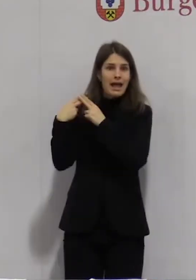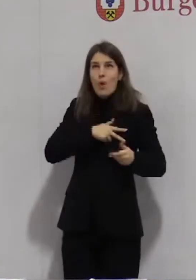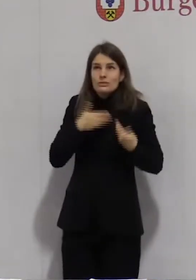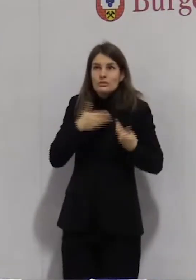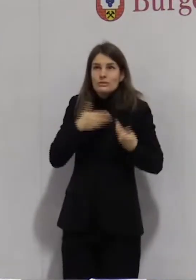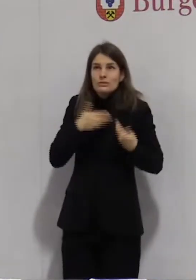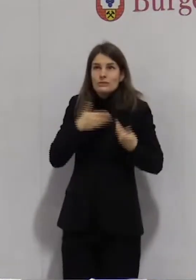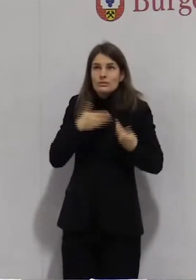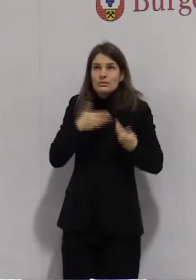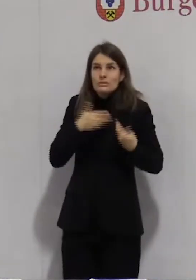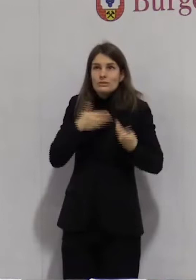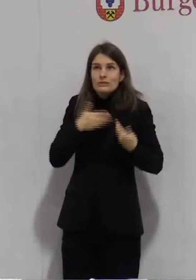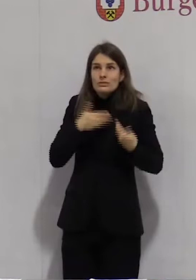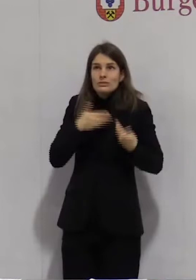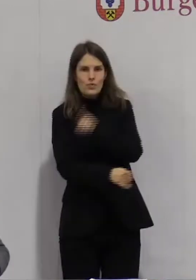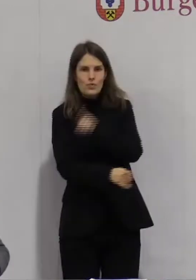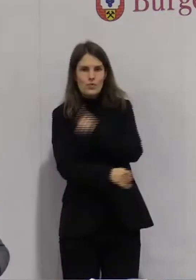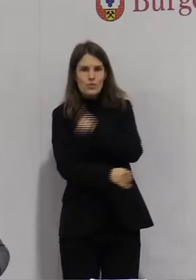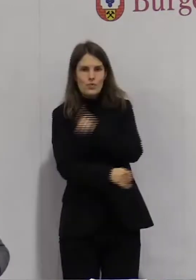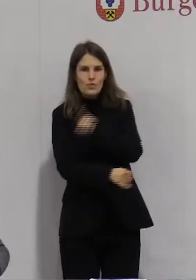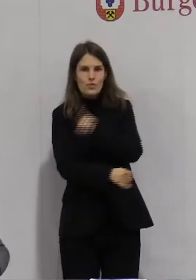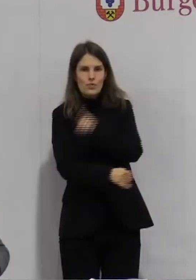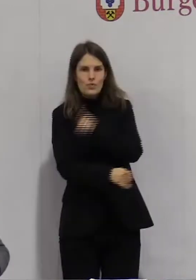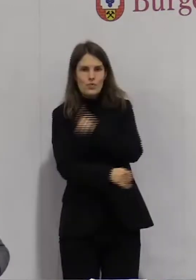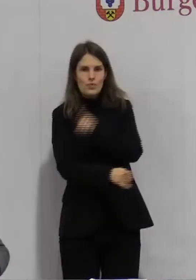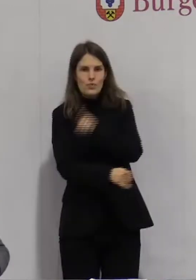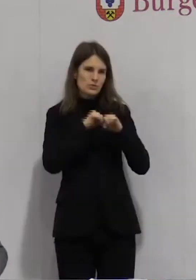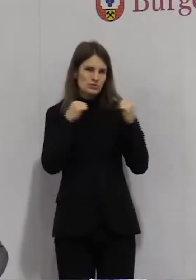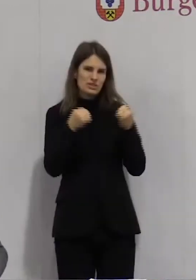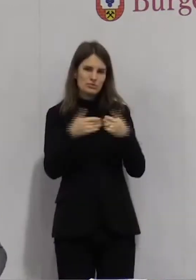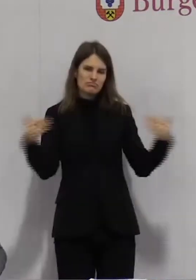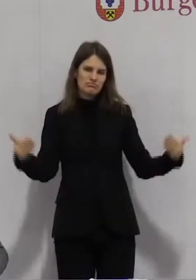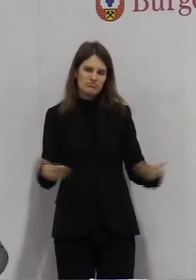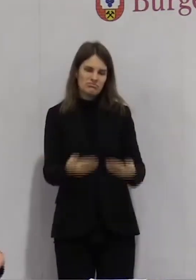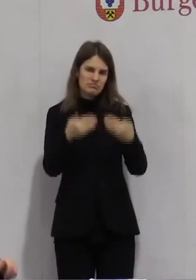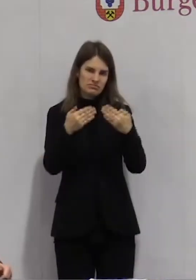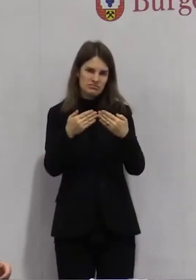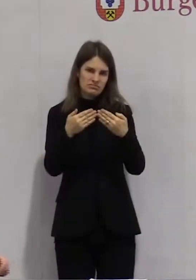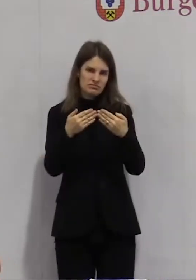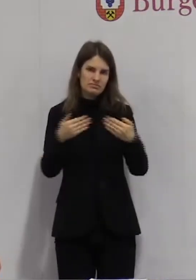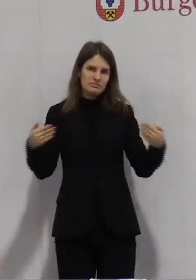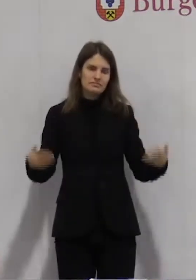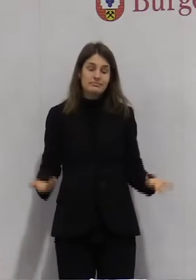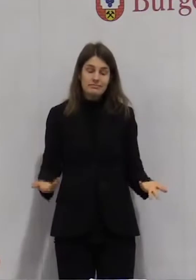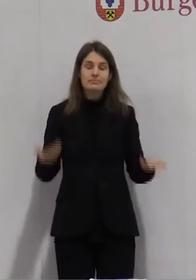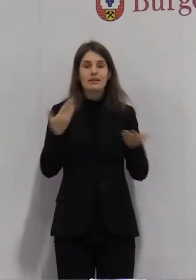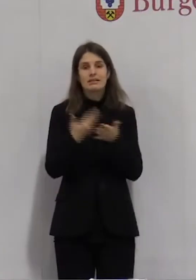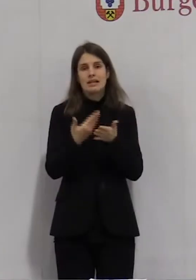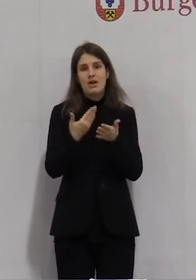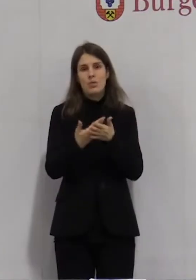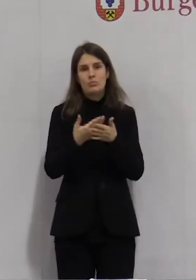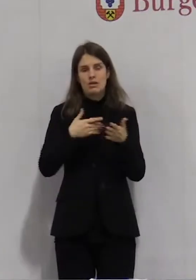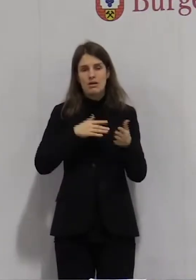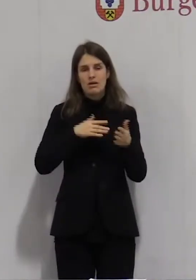auf der anderen Seite steht das auch diametral dem Infektionsgeschehen gegenüber. Deshalb gibt es leider auch